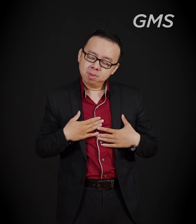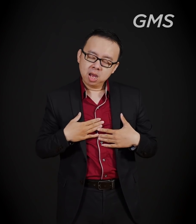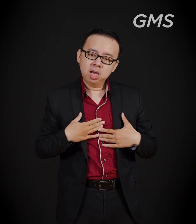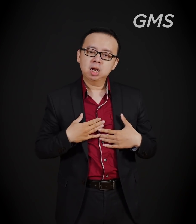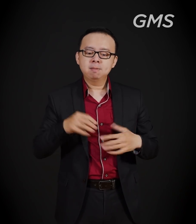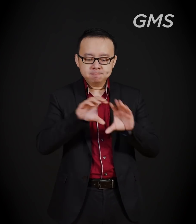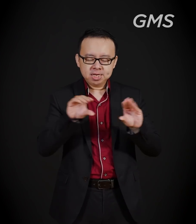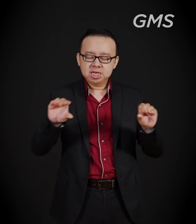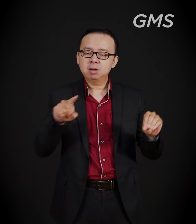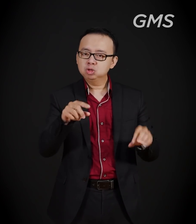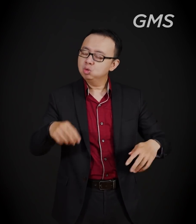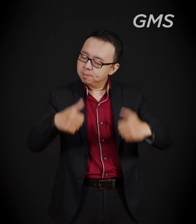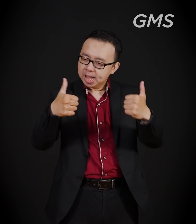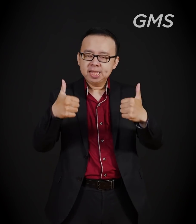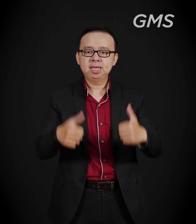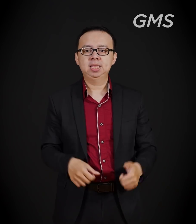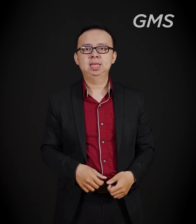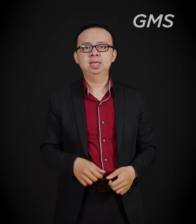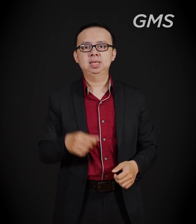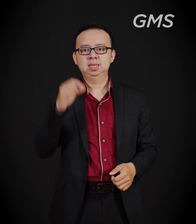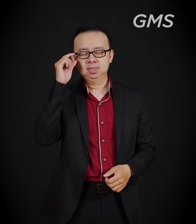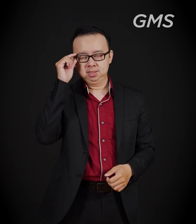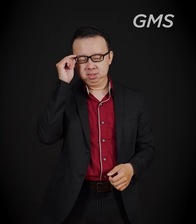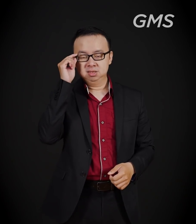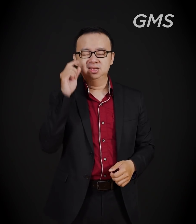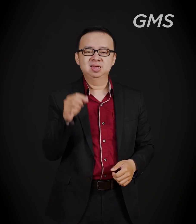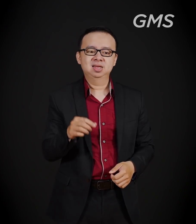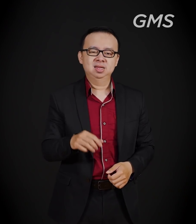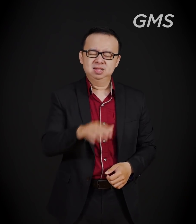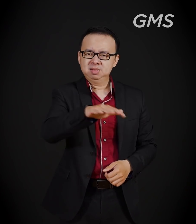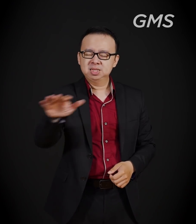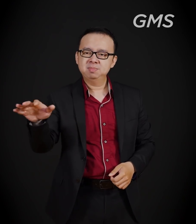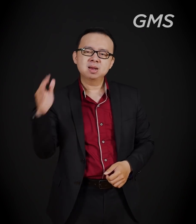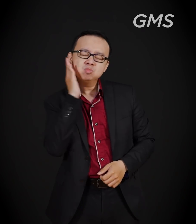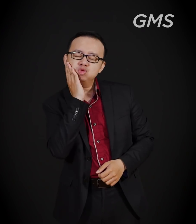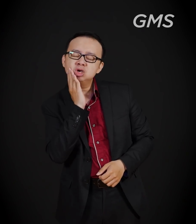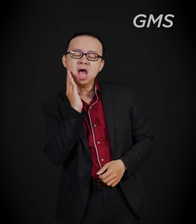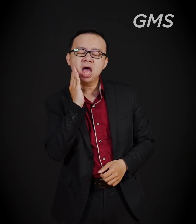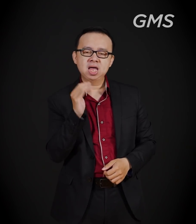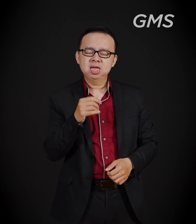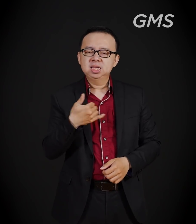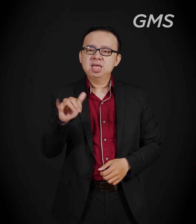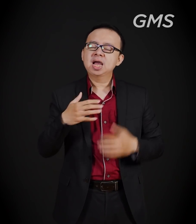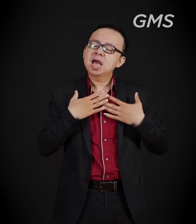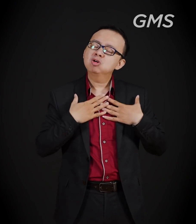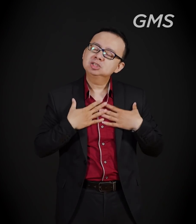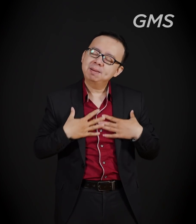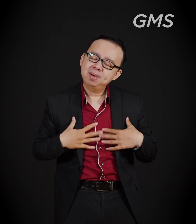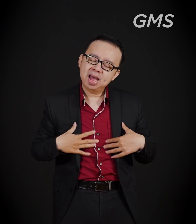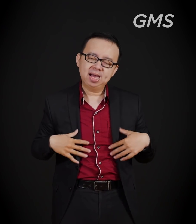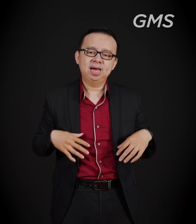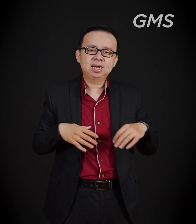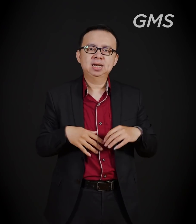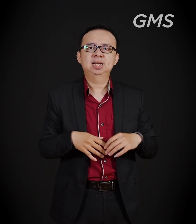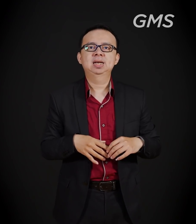akan lebih baik. Adik-adik muda, seandainya engkau lebih sabar, mungkin kau sudah menikah dan sudah punya anak. Tapi